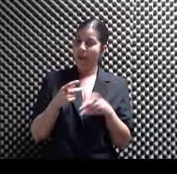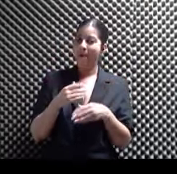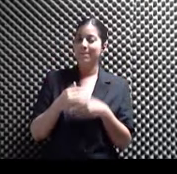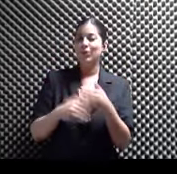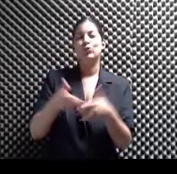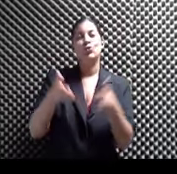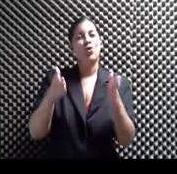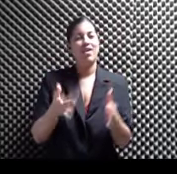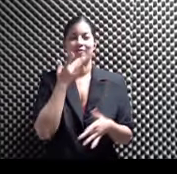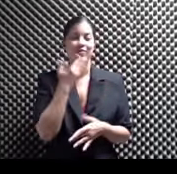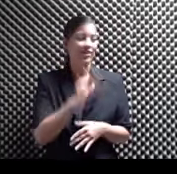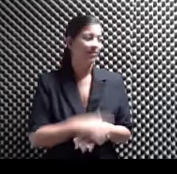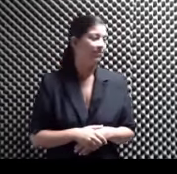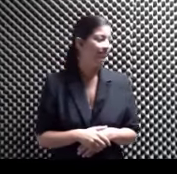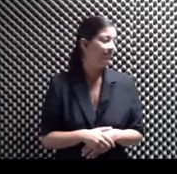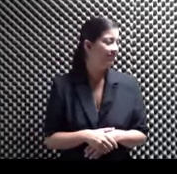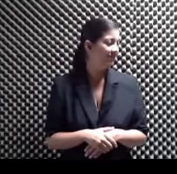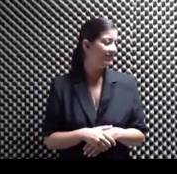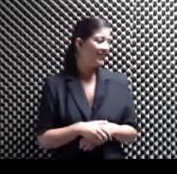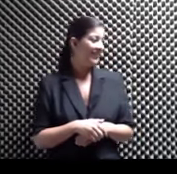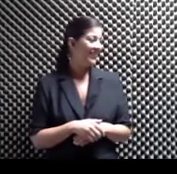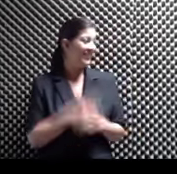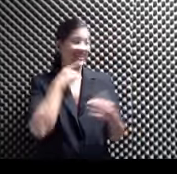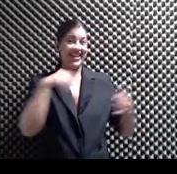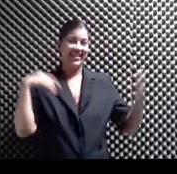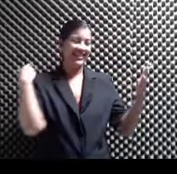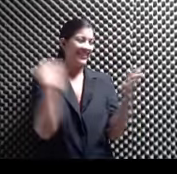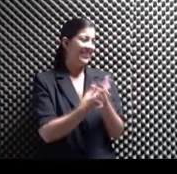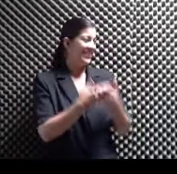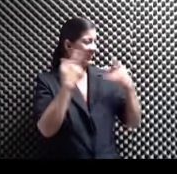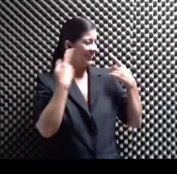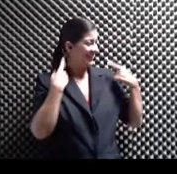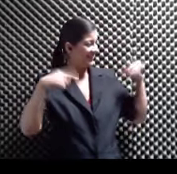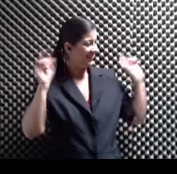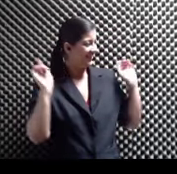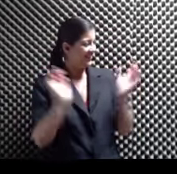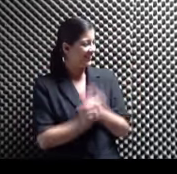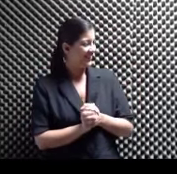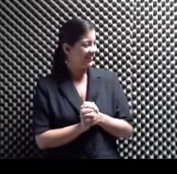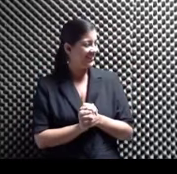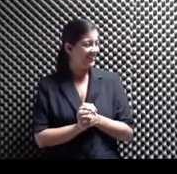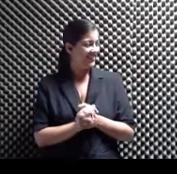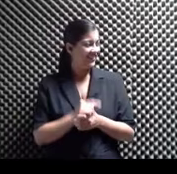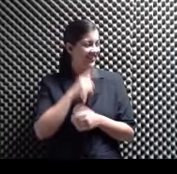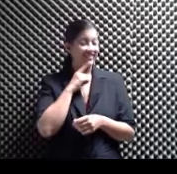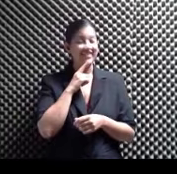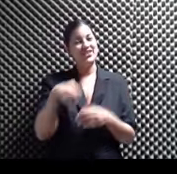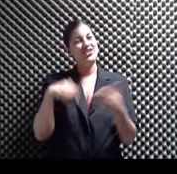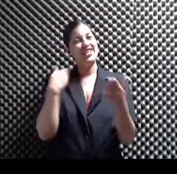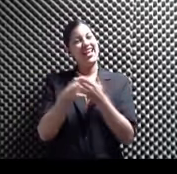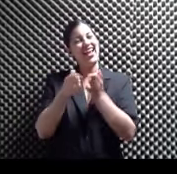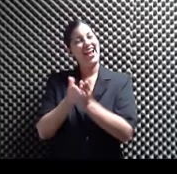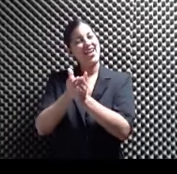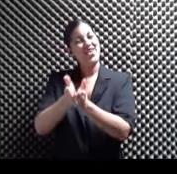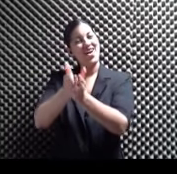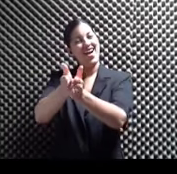A ver, espérate, déjame cambiarte la cuestión, porque... ¡Llegate! Llegó. Llegué. Así que llegué en canoa.